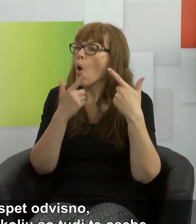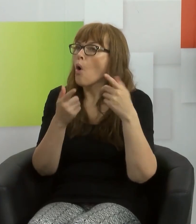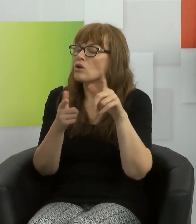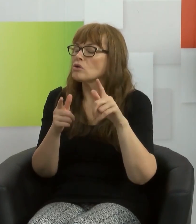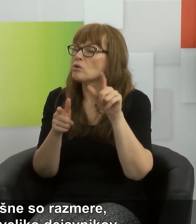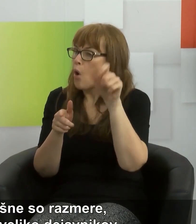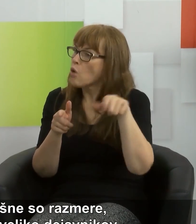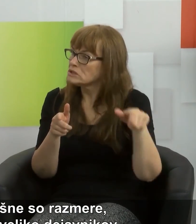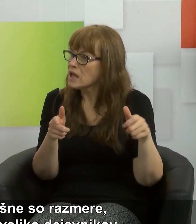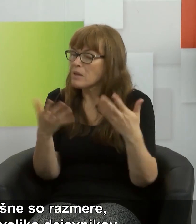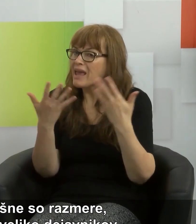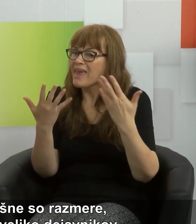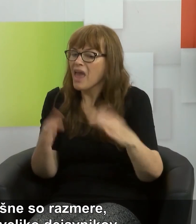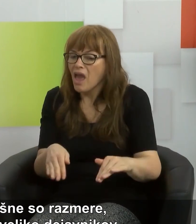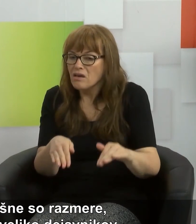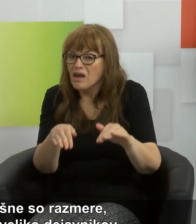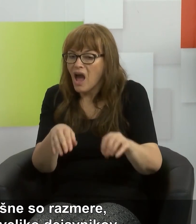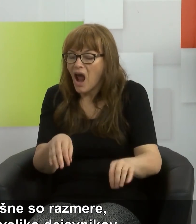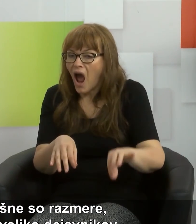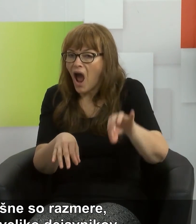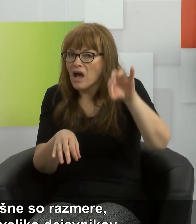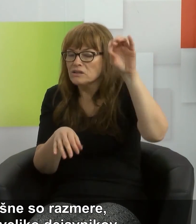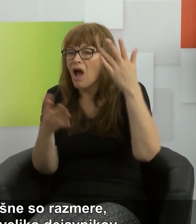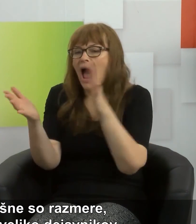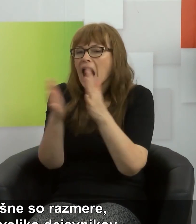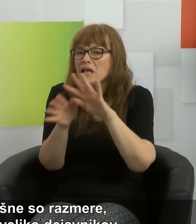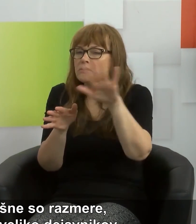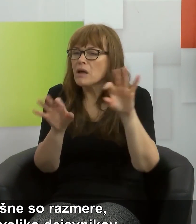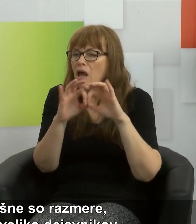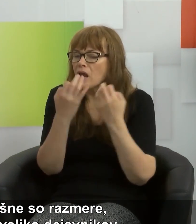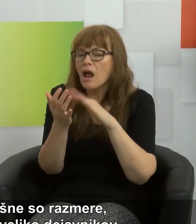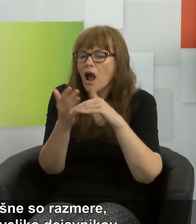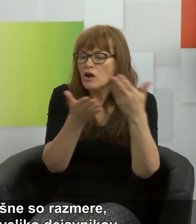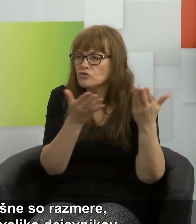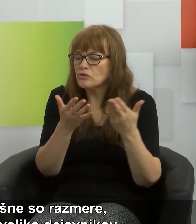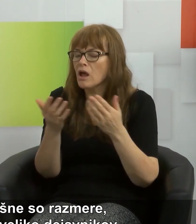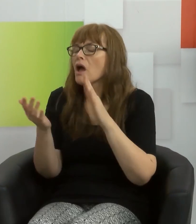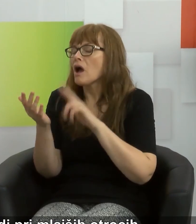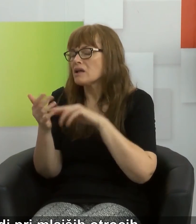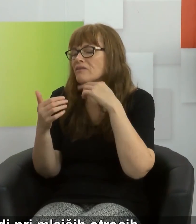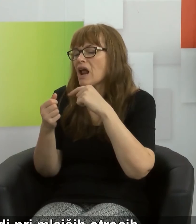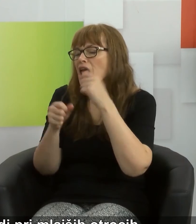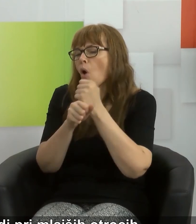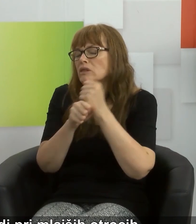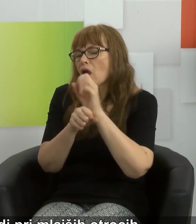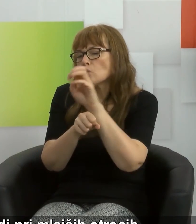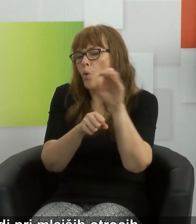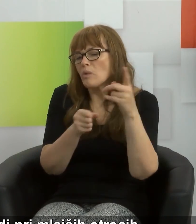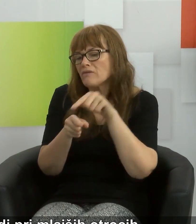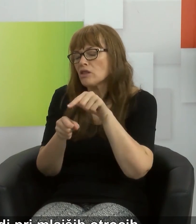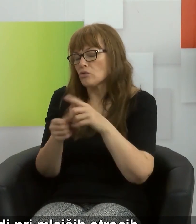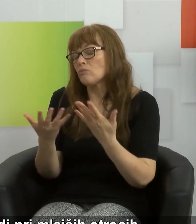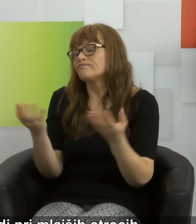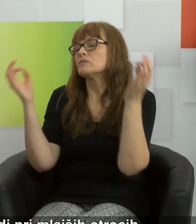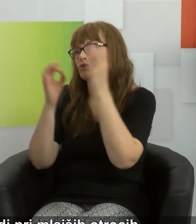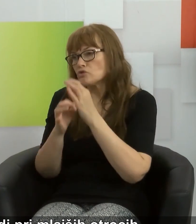osebe, kje odraščajo, kakšne so razmere, tako da je lahko res veliko dejavnikov, ki vpliva na to.